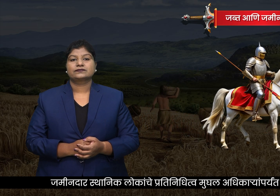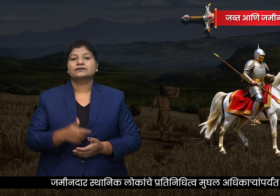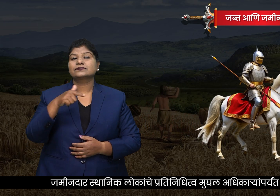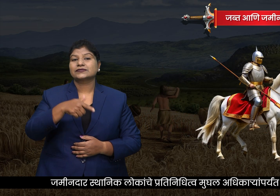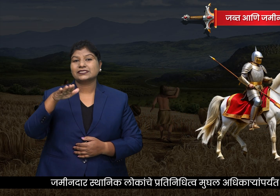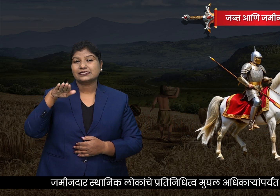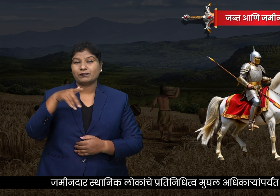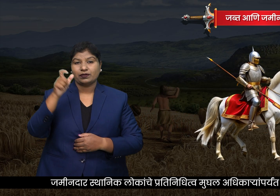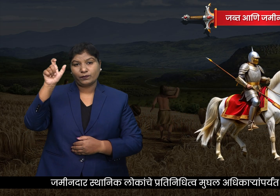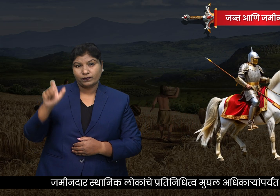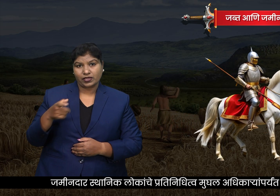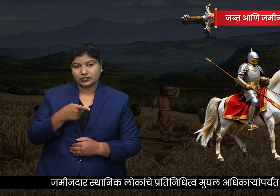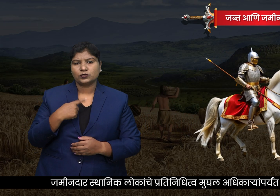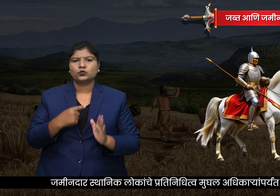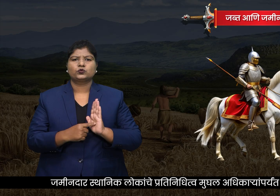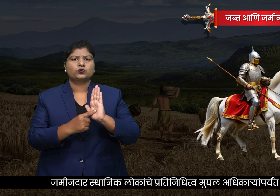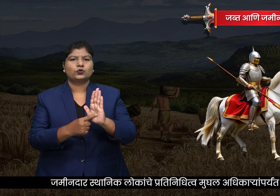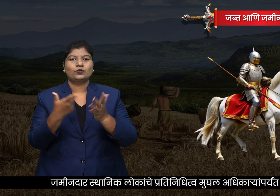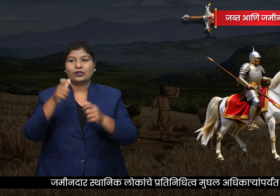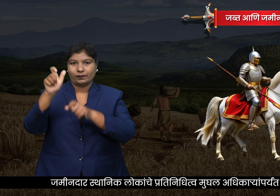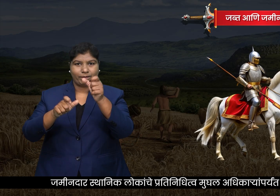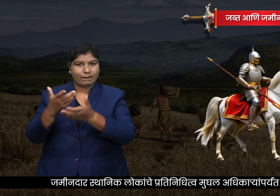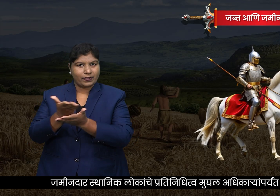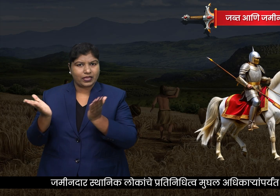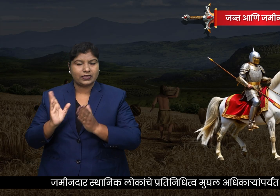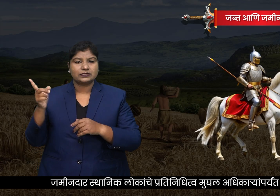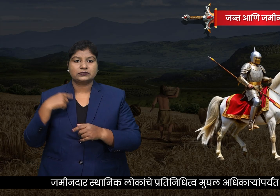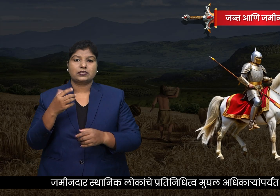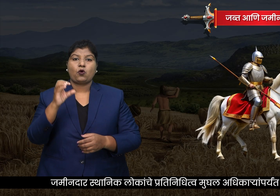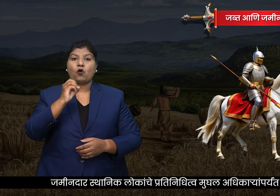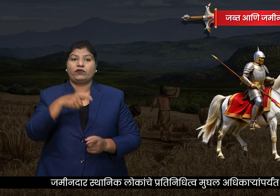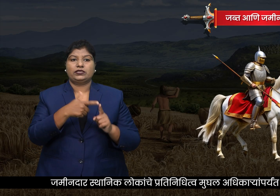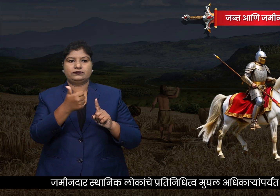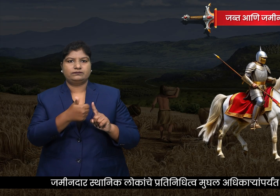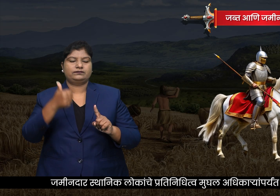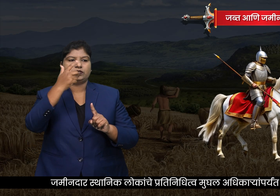जमीनदार स्थानिक लोकांचे प्रतिनिधित्व मधून अधिकाऱ्यांपर्यंत करत असते.